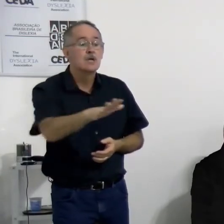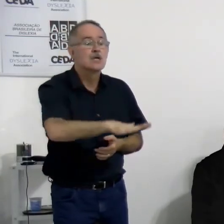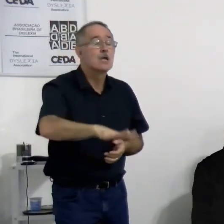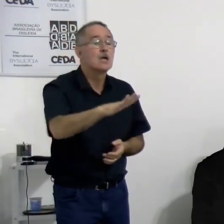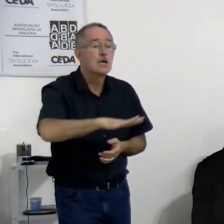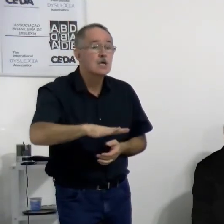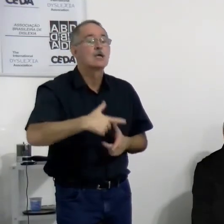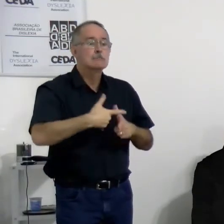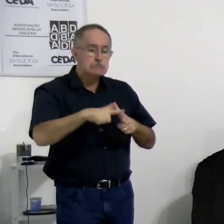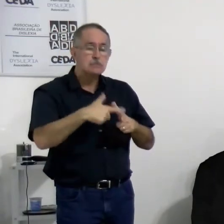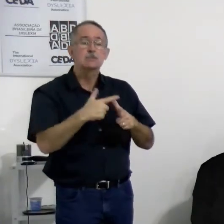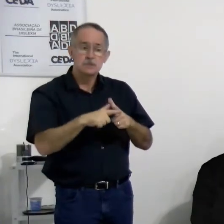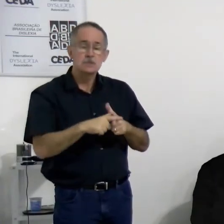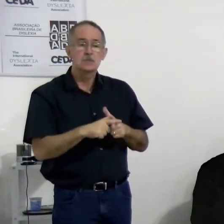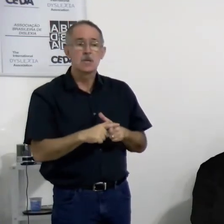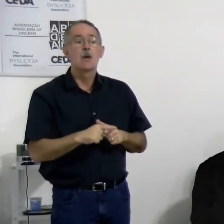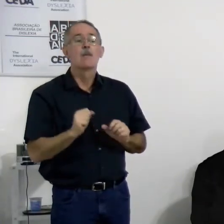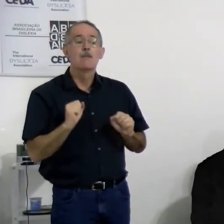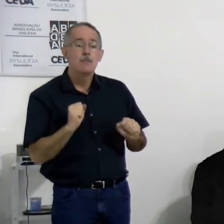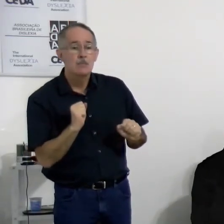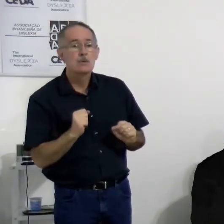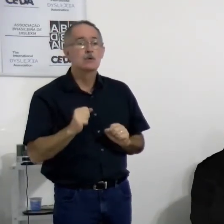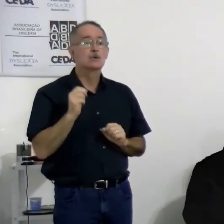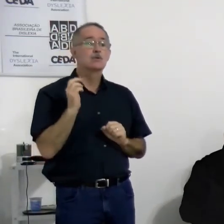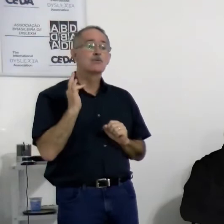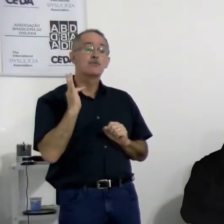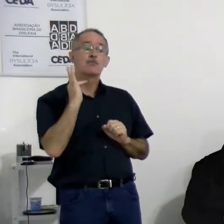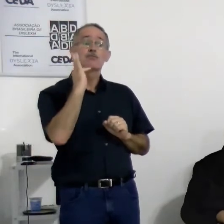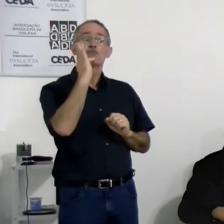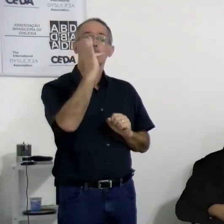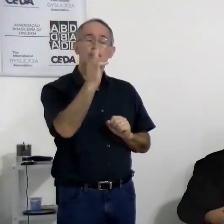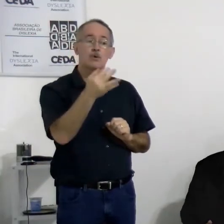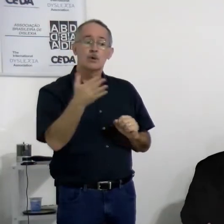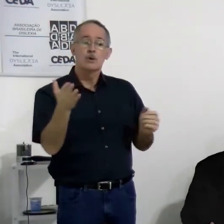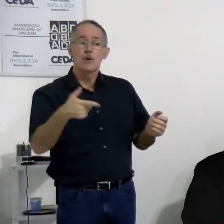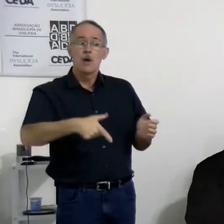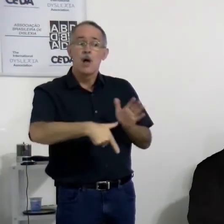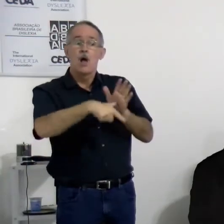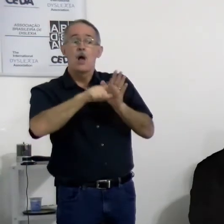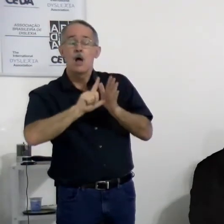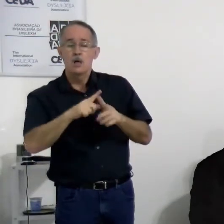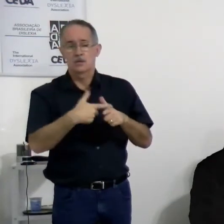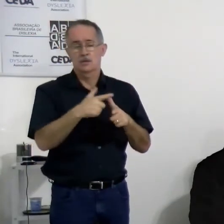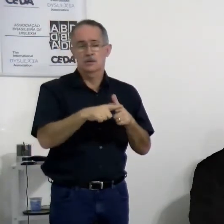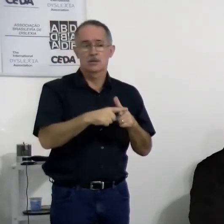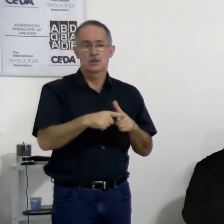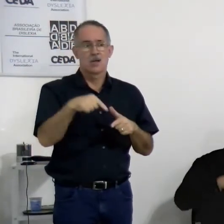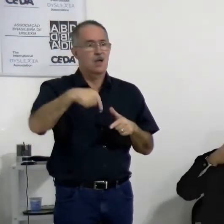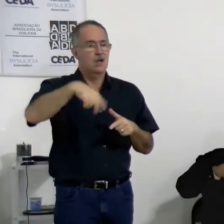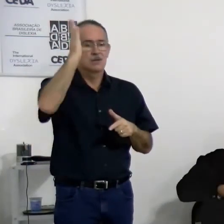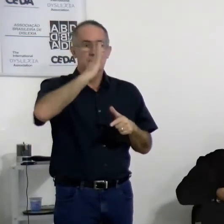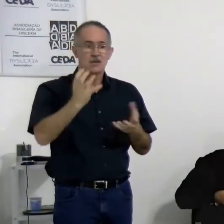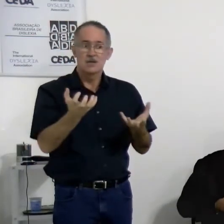risco. E aí você pode prover intervenção precoce e obter um ganho muito grande. Isso para um país que